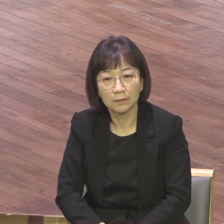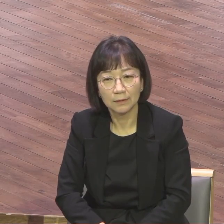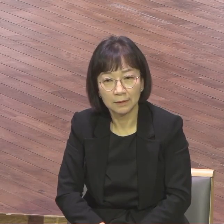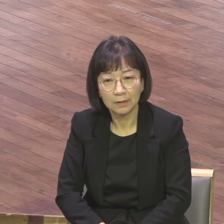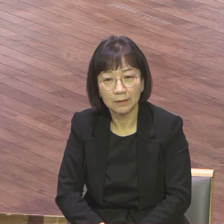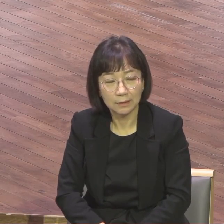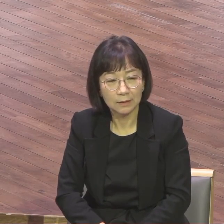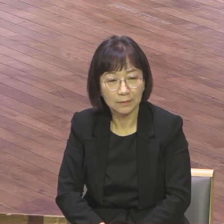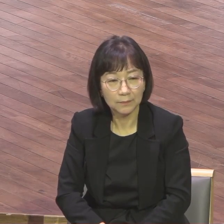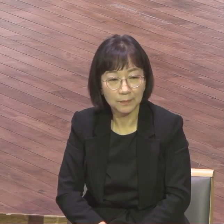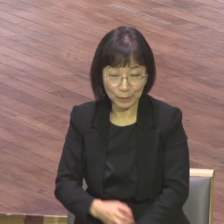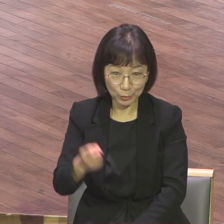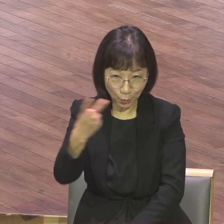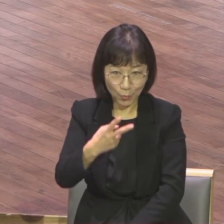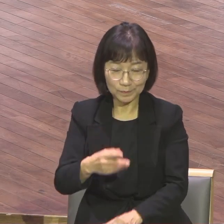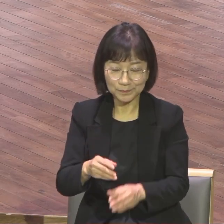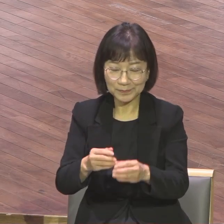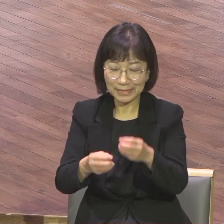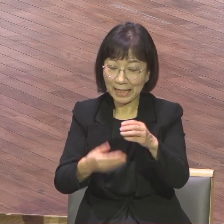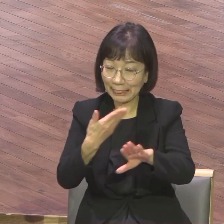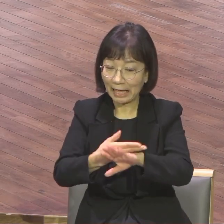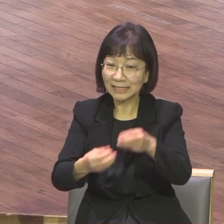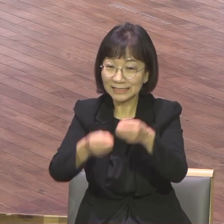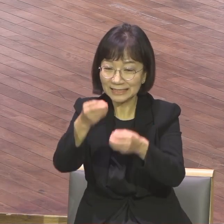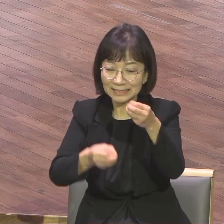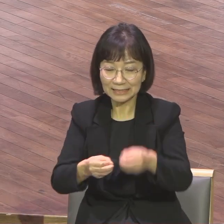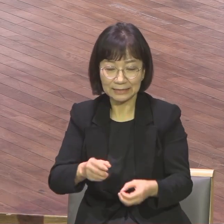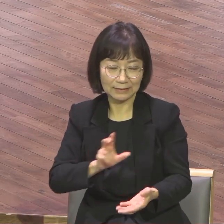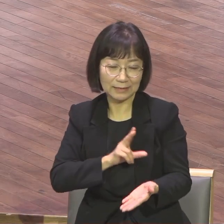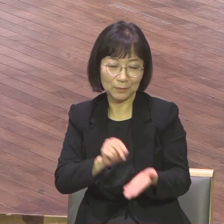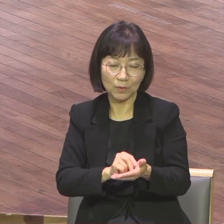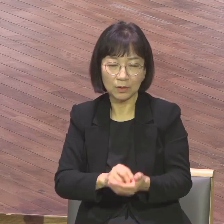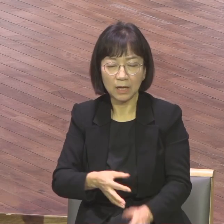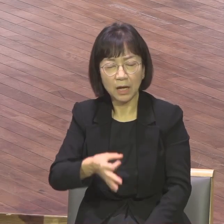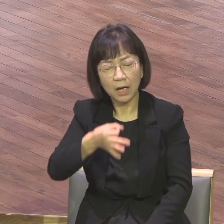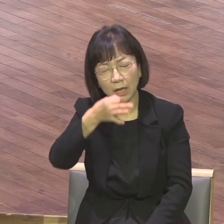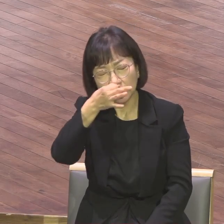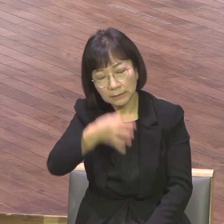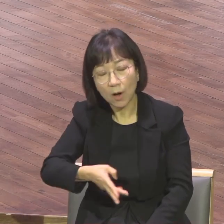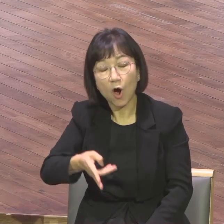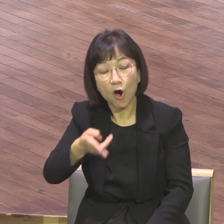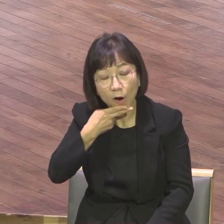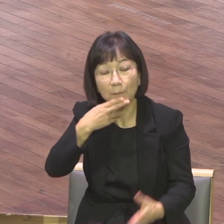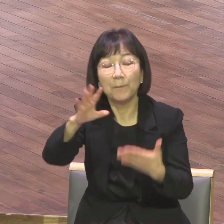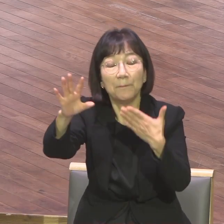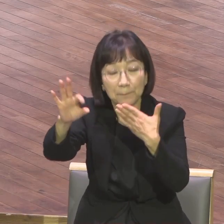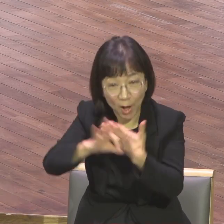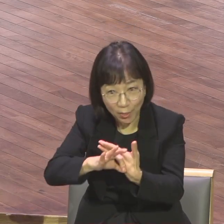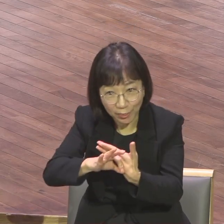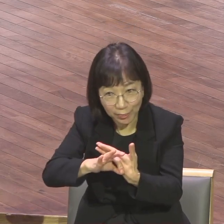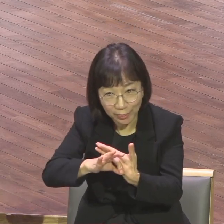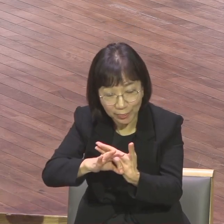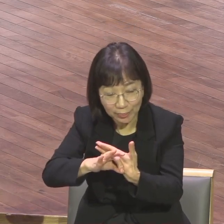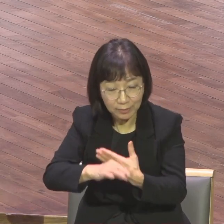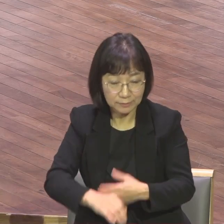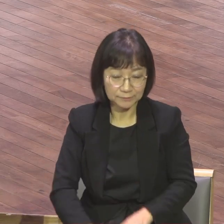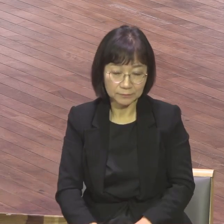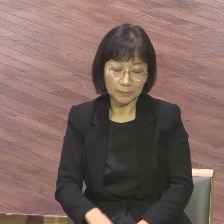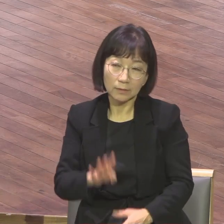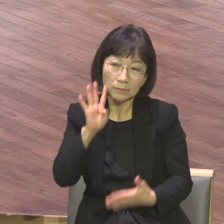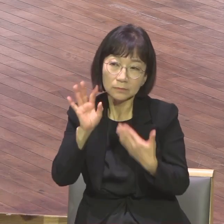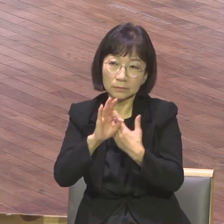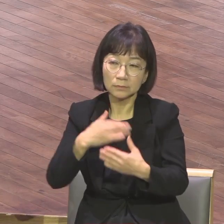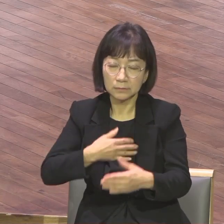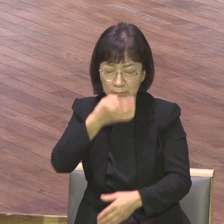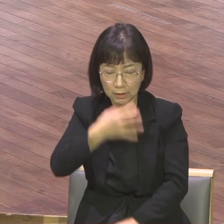힘들지 않았다면이란 제목이 있습니다. 힘들지 않았다. 이 제목에는 만약 내가 힘들지 않았다면 하나님의